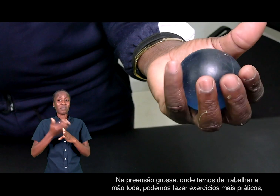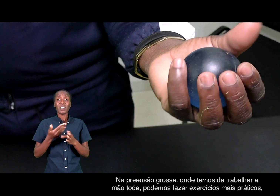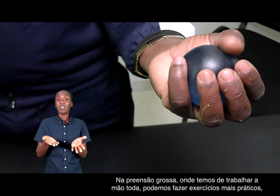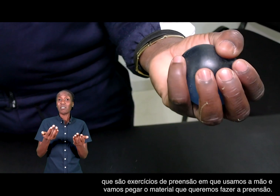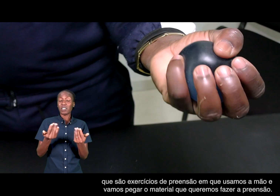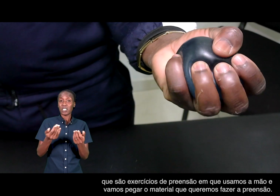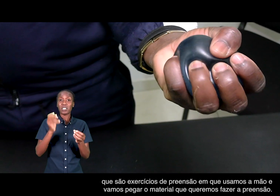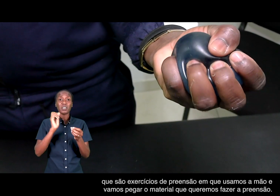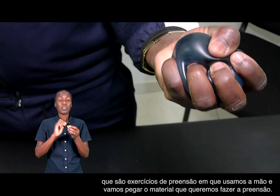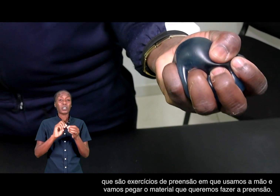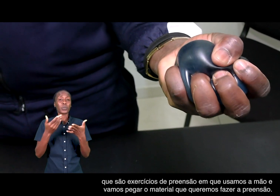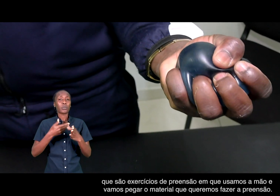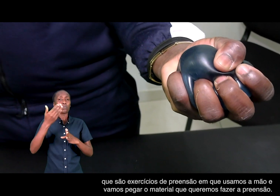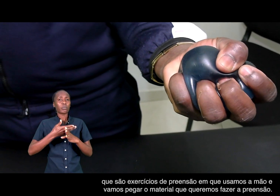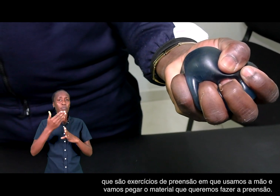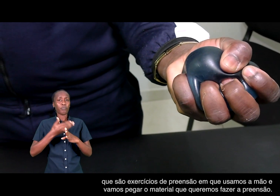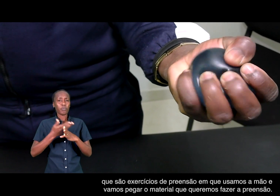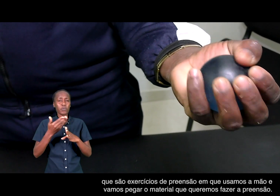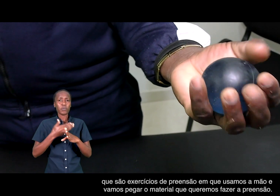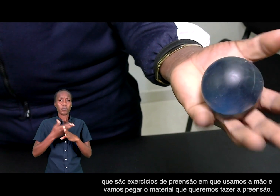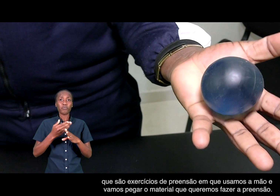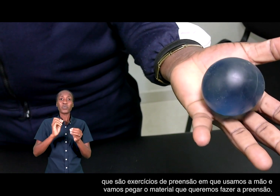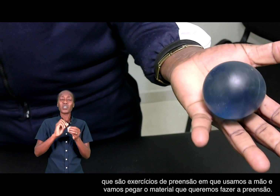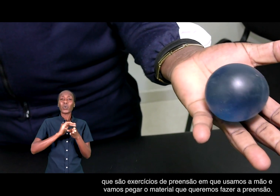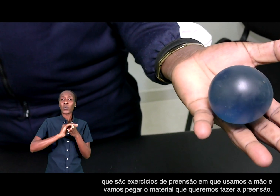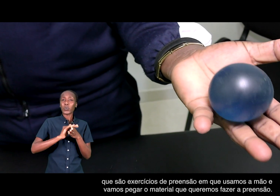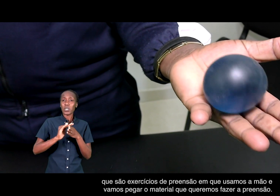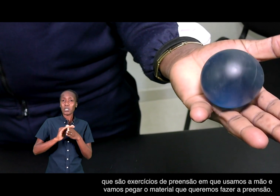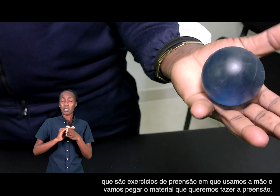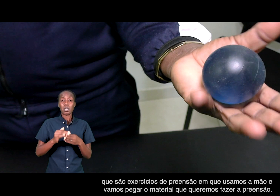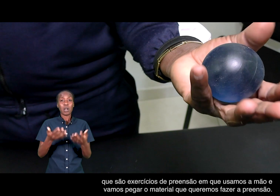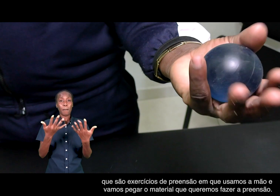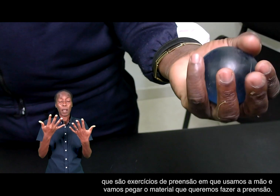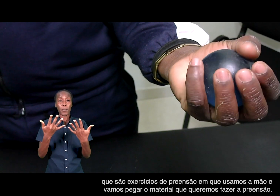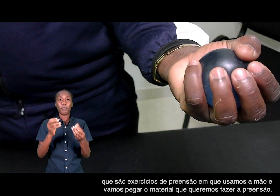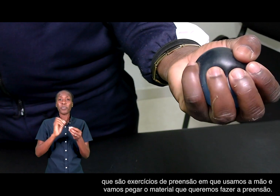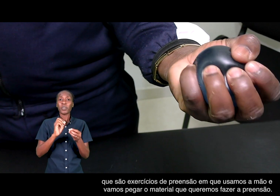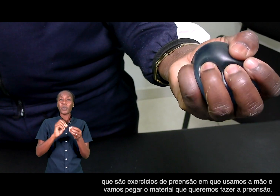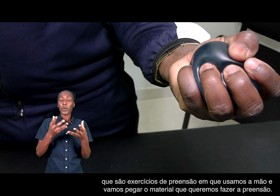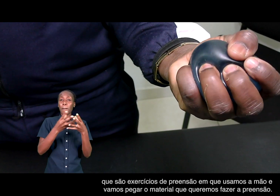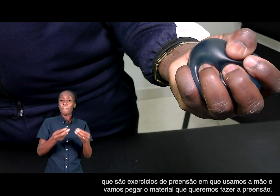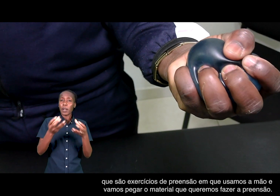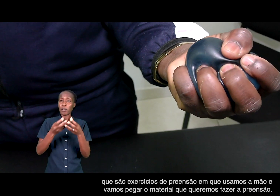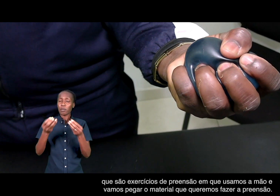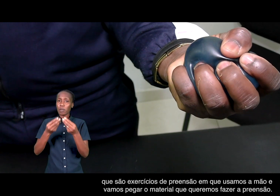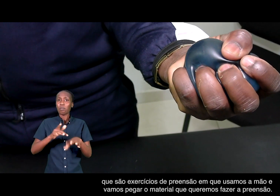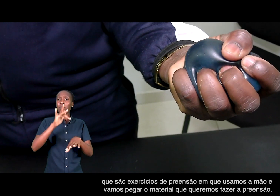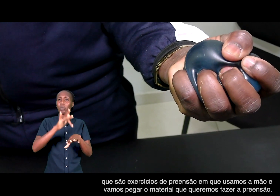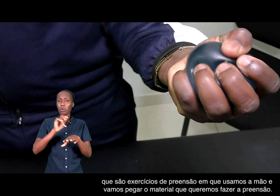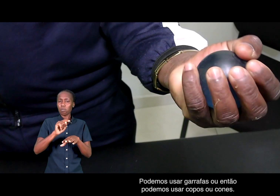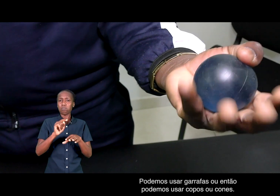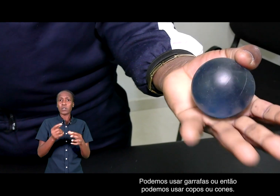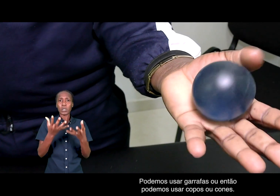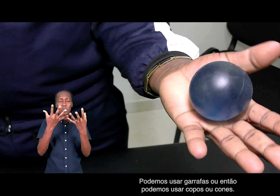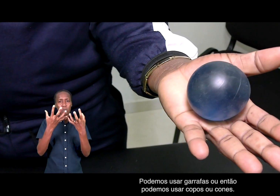práticos, que são exercícios de preensão, em que usamos a própria mão e vamos pegando o material que queremos fazer a